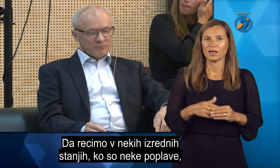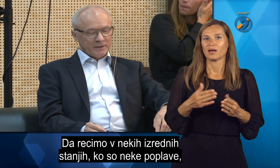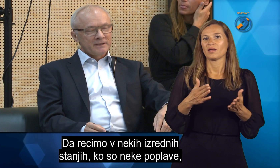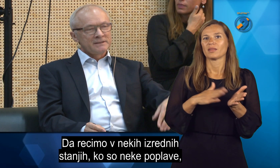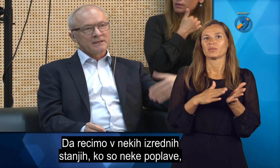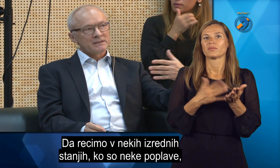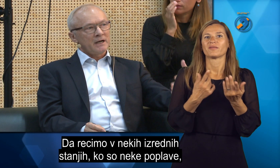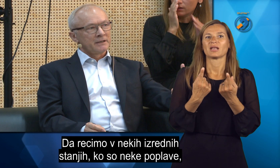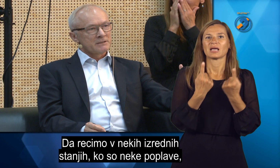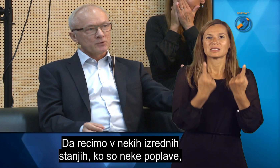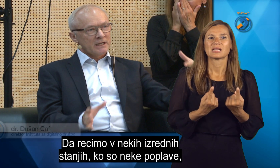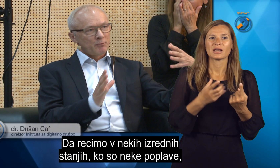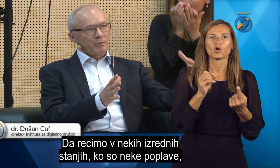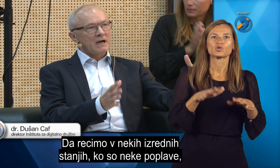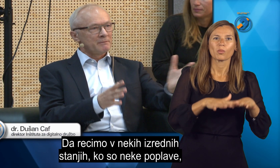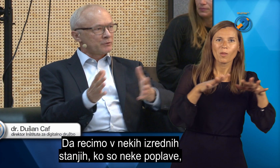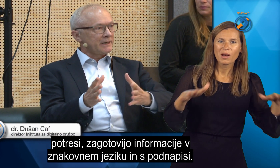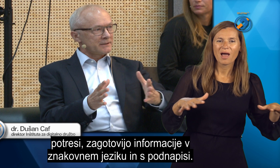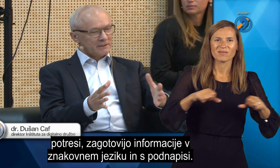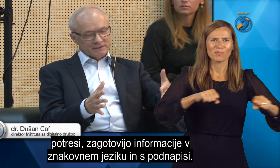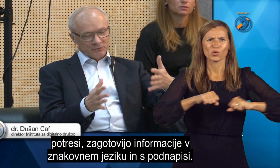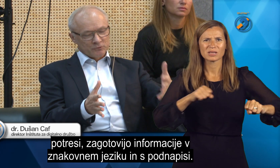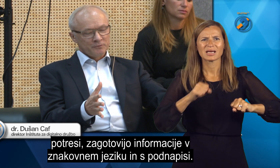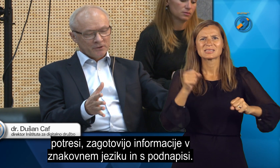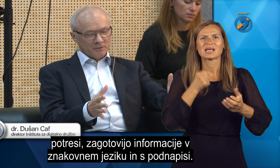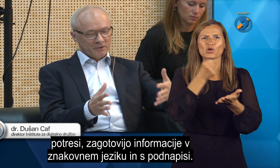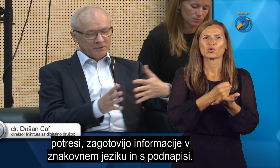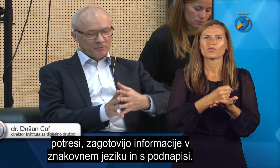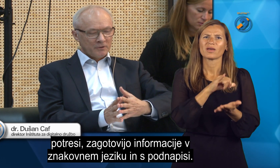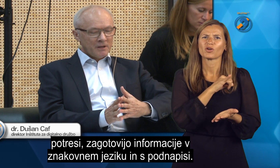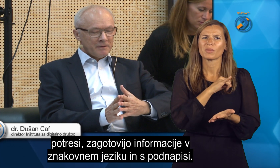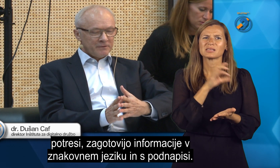Da recimo v nekih izrednih stanjih, recimo ko so neke poplave, potres, zagotovijo